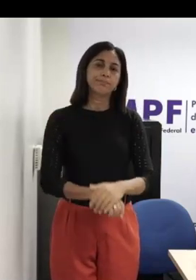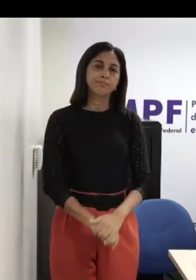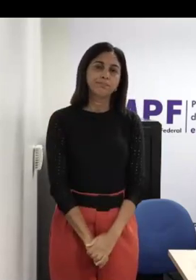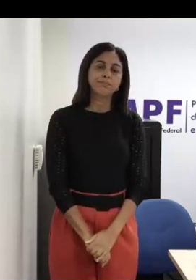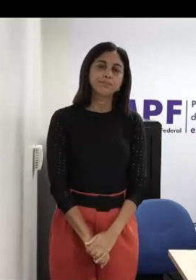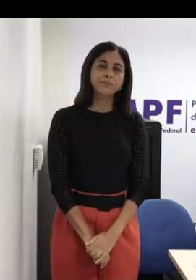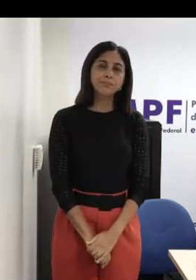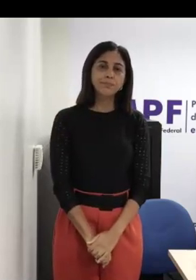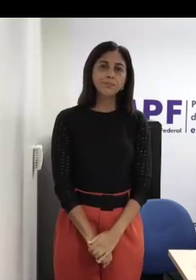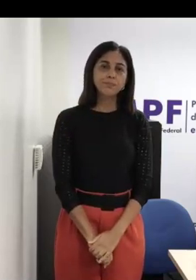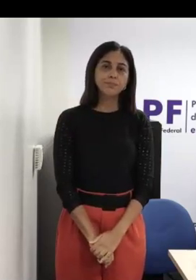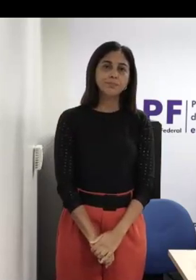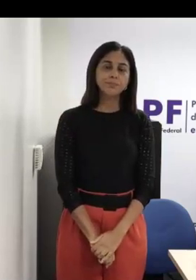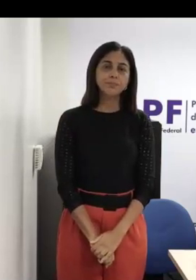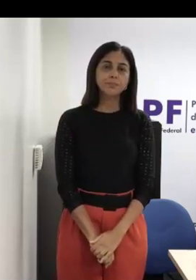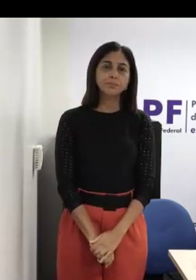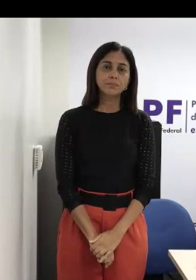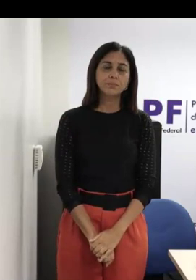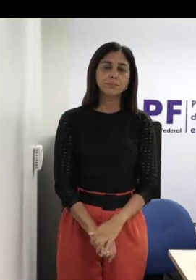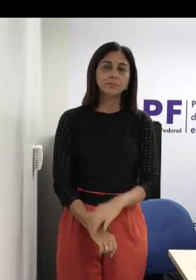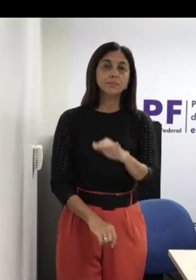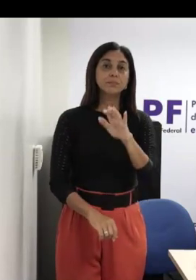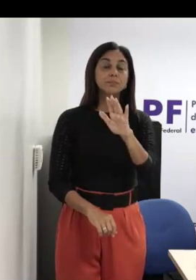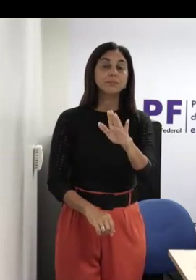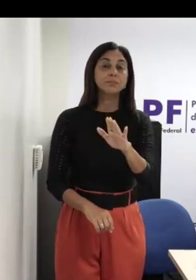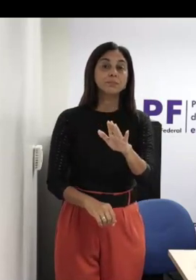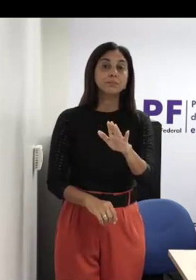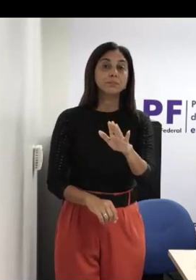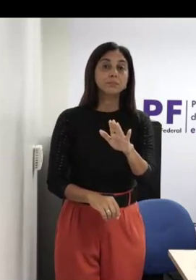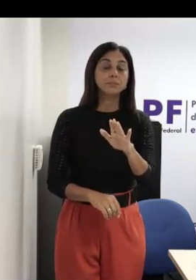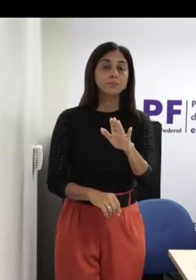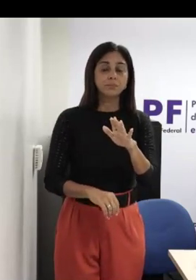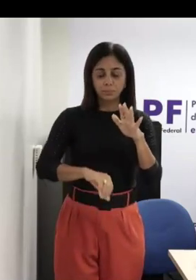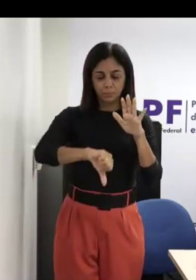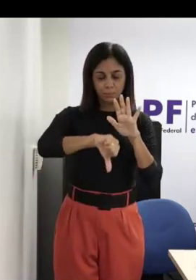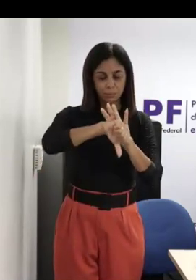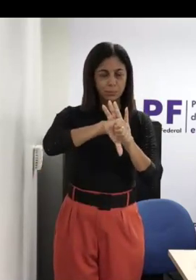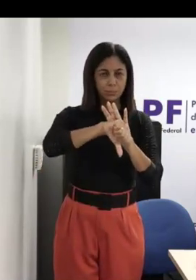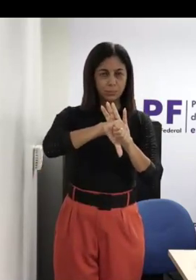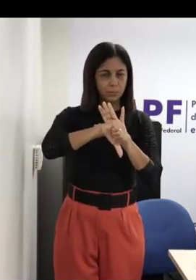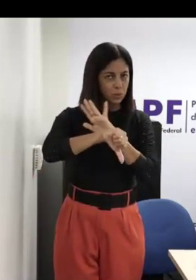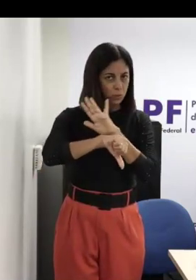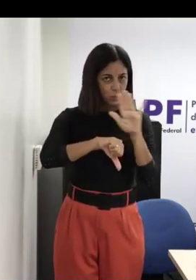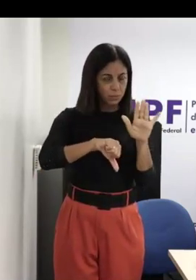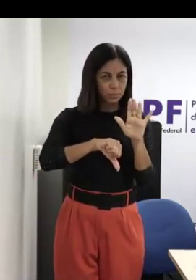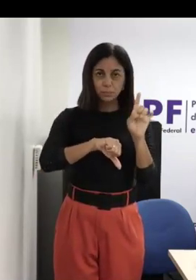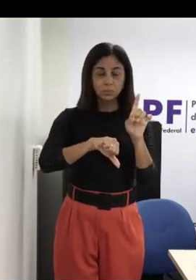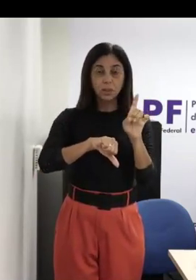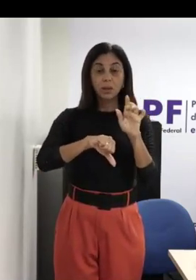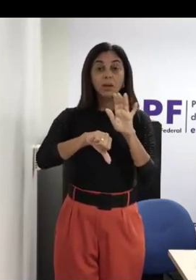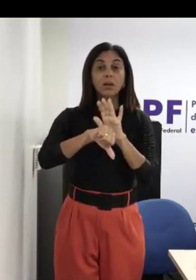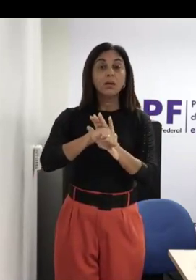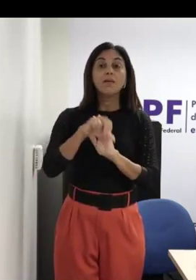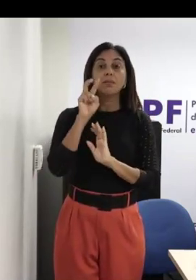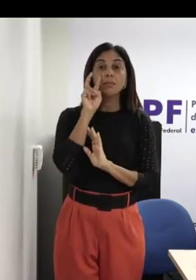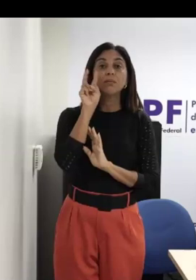eh eh nós temos que olhar além do crime porque nós temos que proteger com absoluta prioridade as crianças e